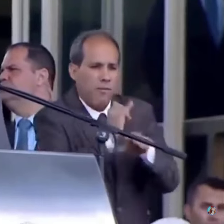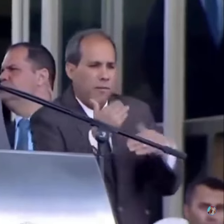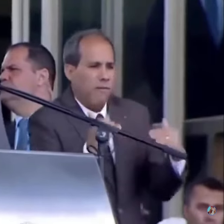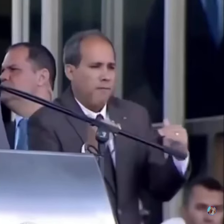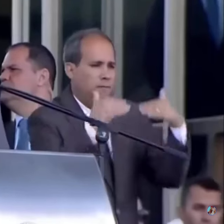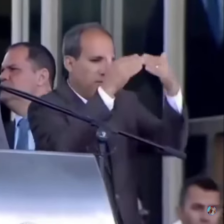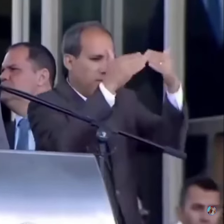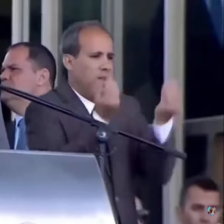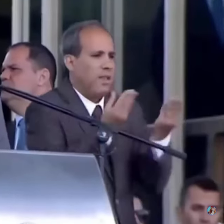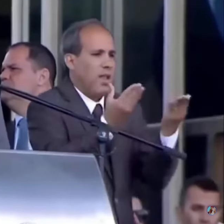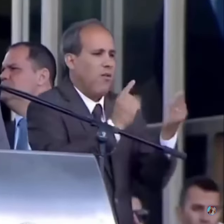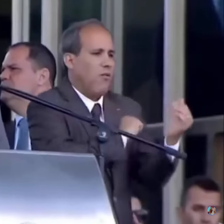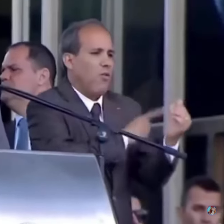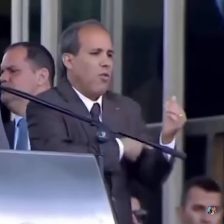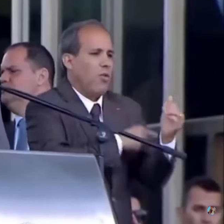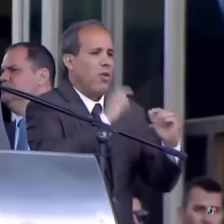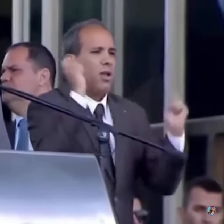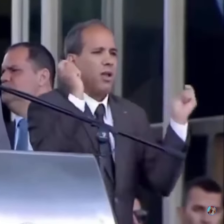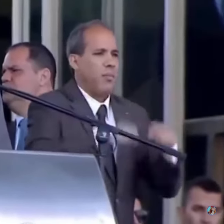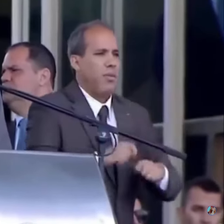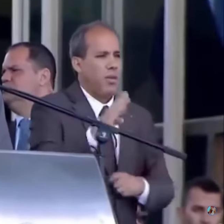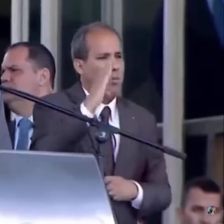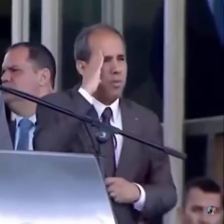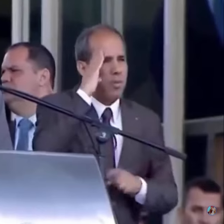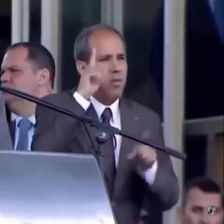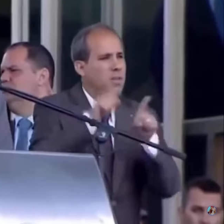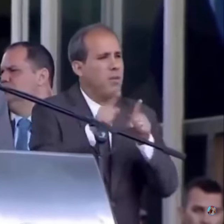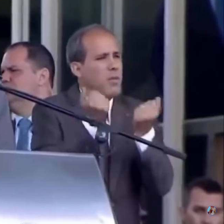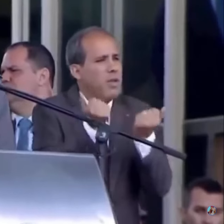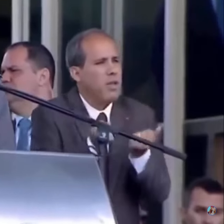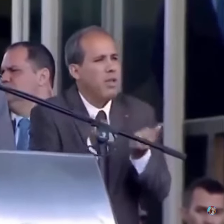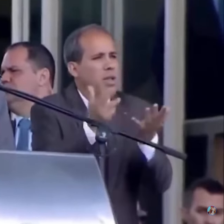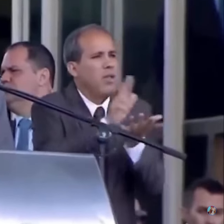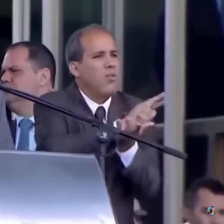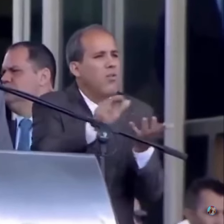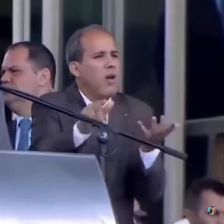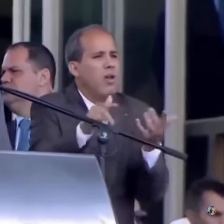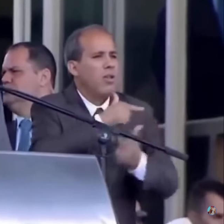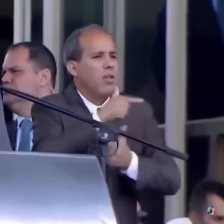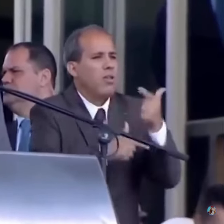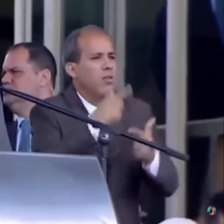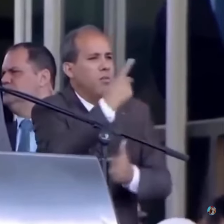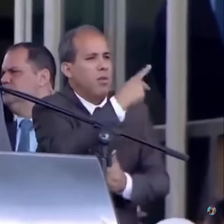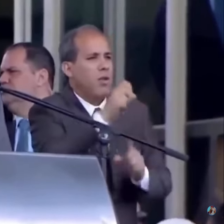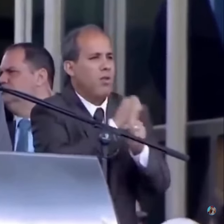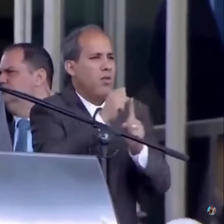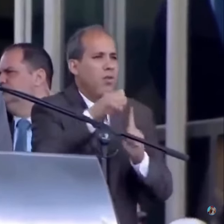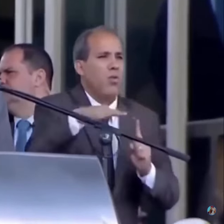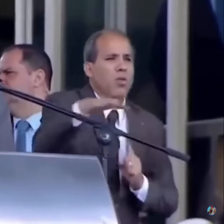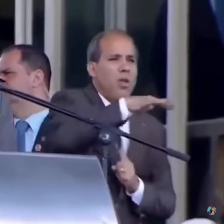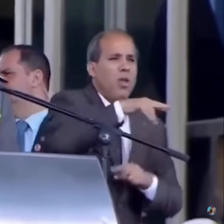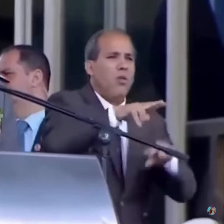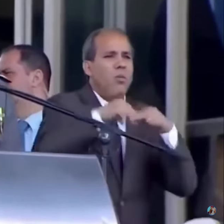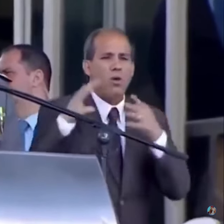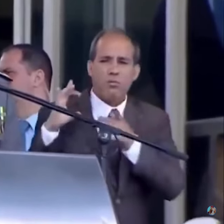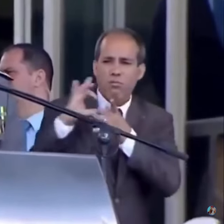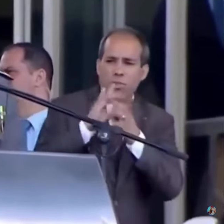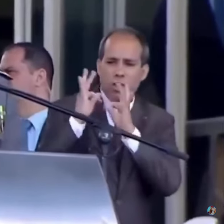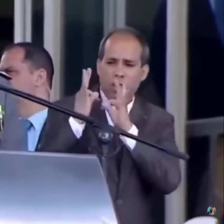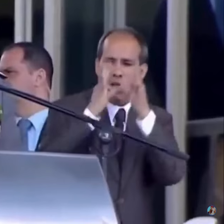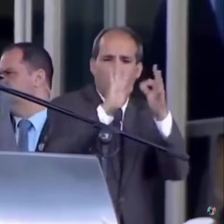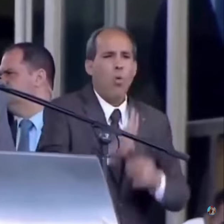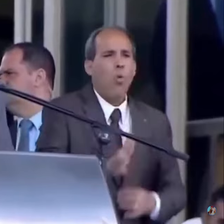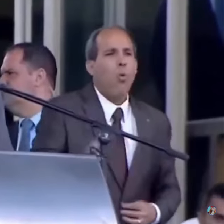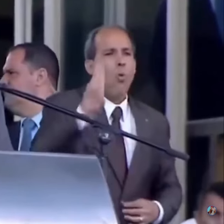de capacidades militares, quanto na entrega de benefícios à sociedade, por intermédio de tecnologias de uso